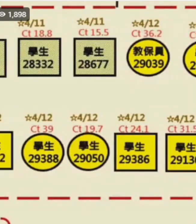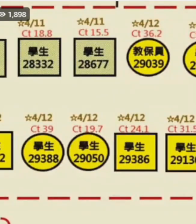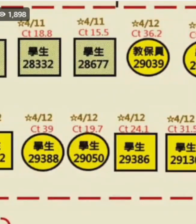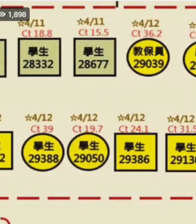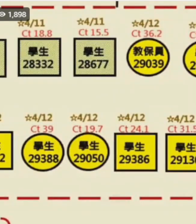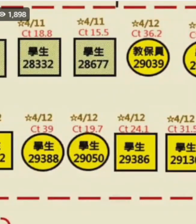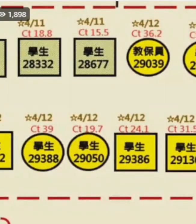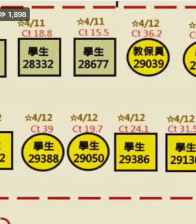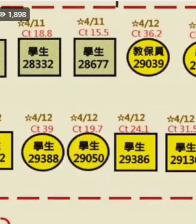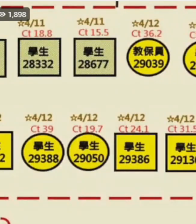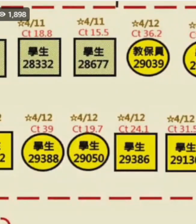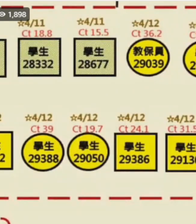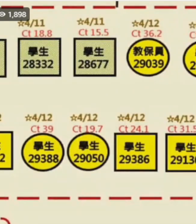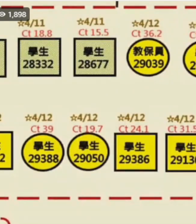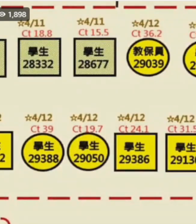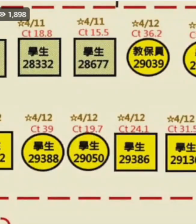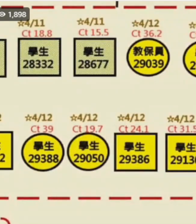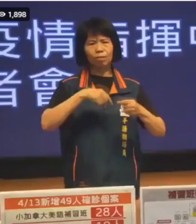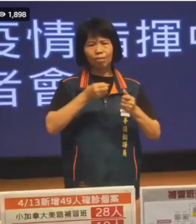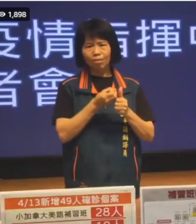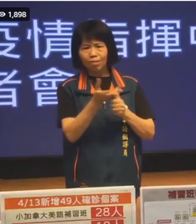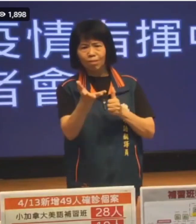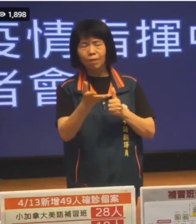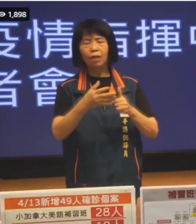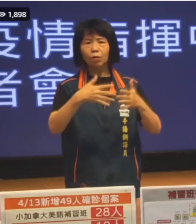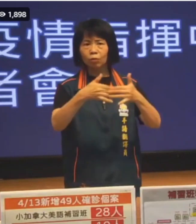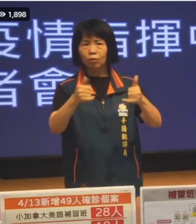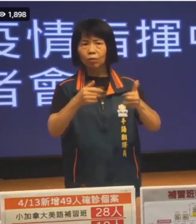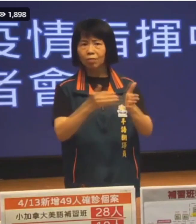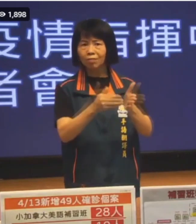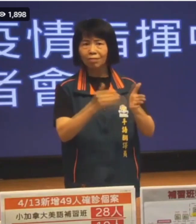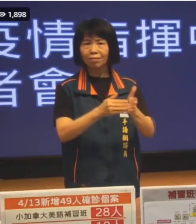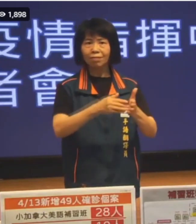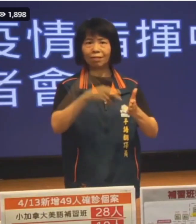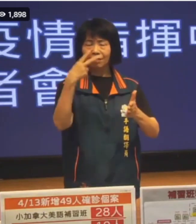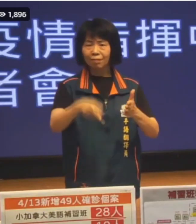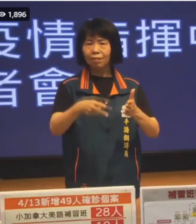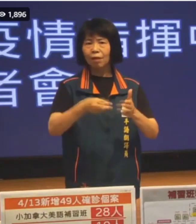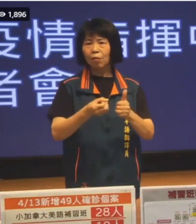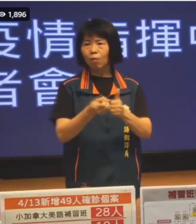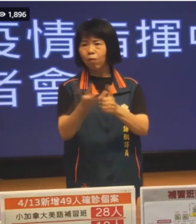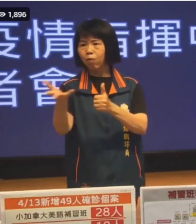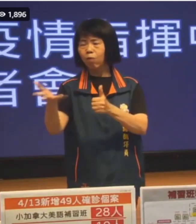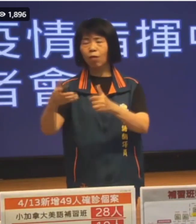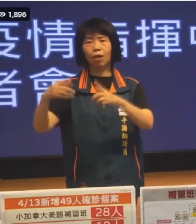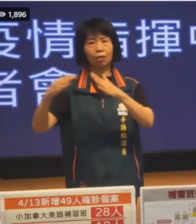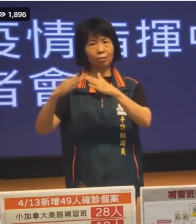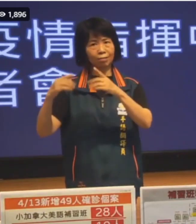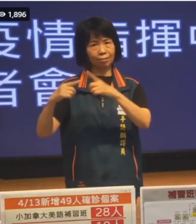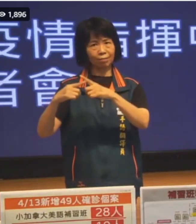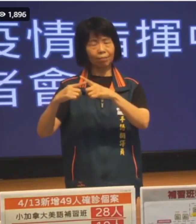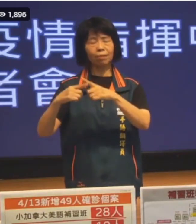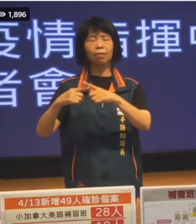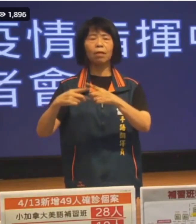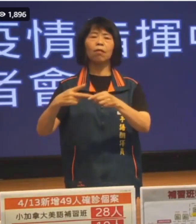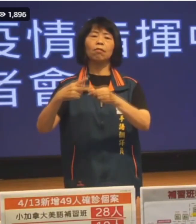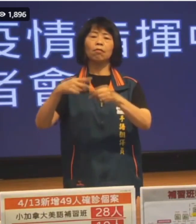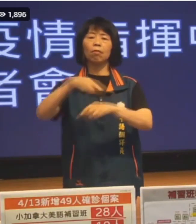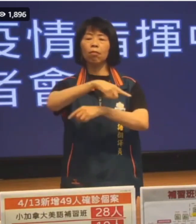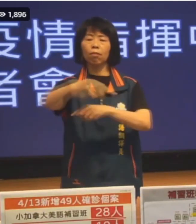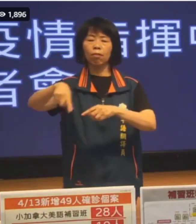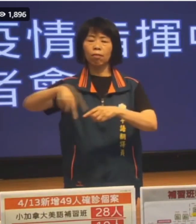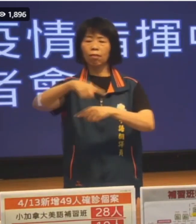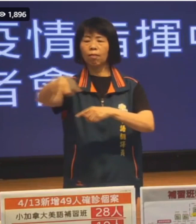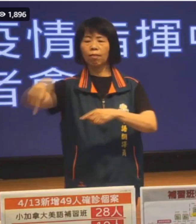它造成了学生的第一圈的感染之后，也造成他外溢到他家人的第二圈的感